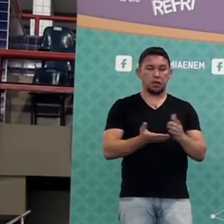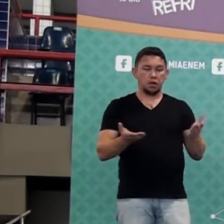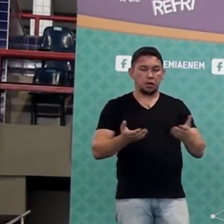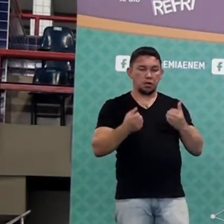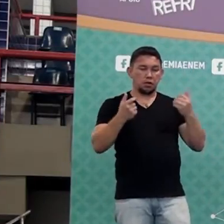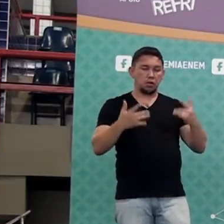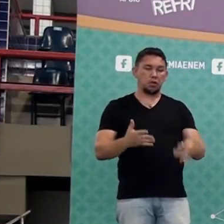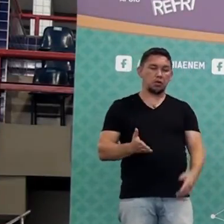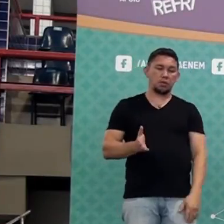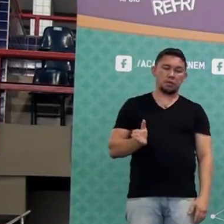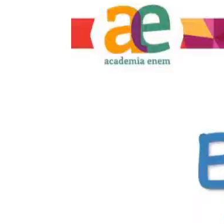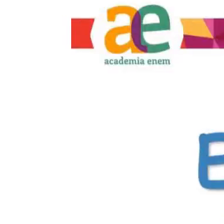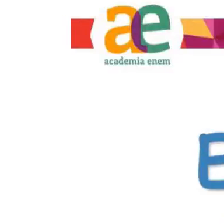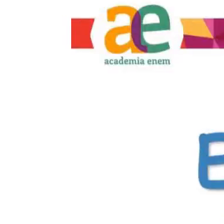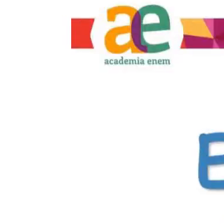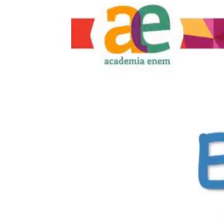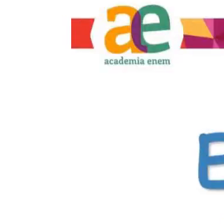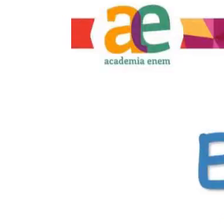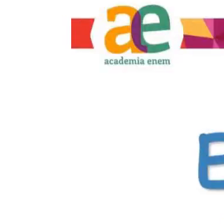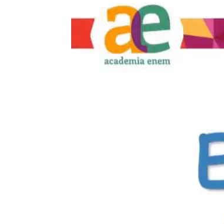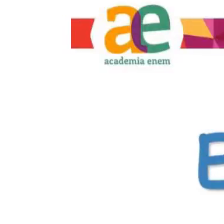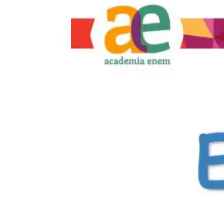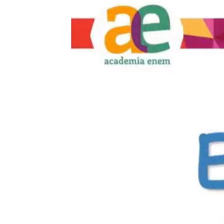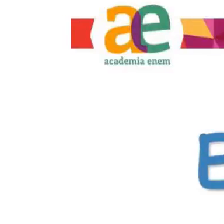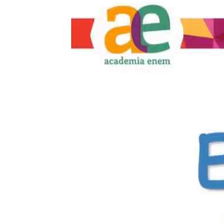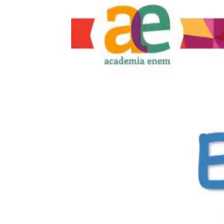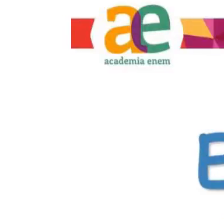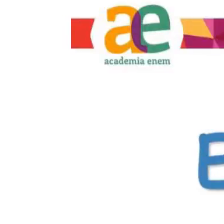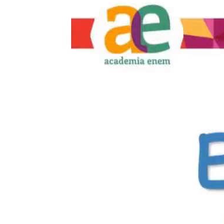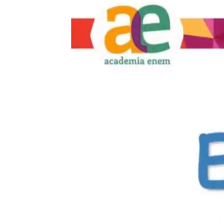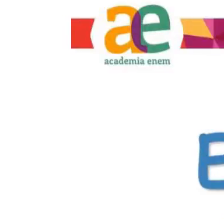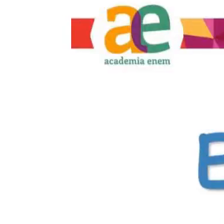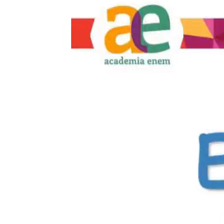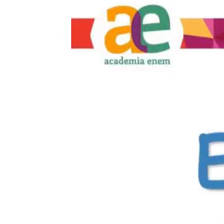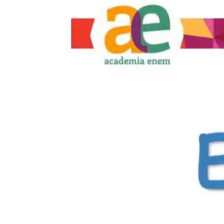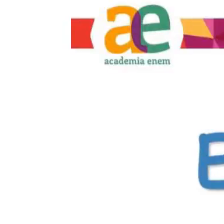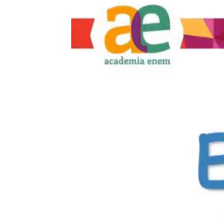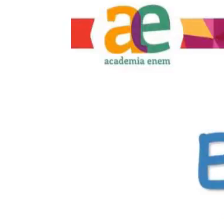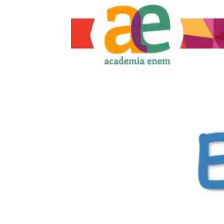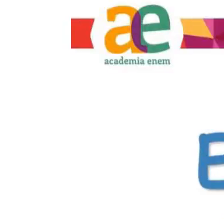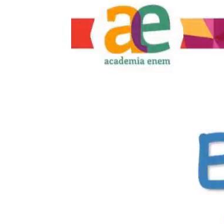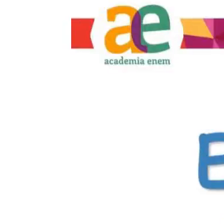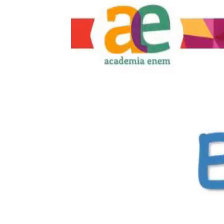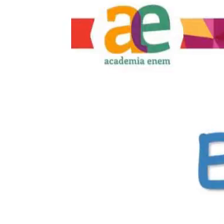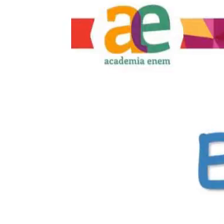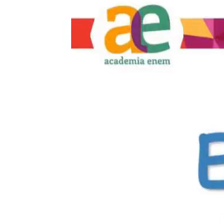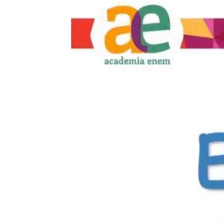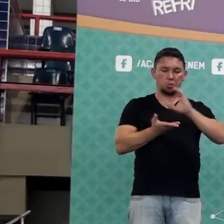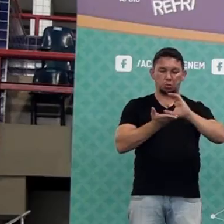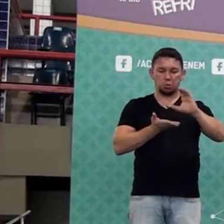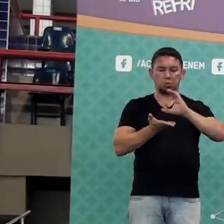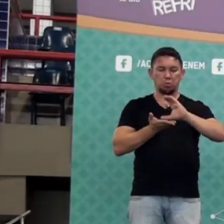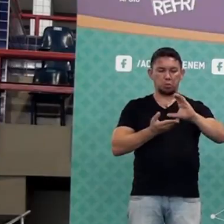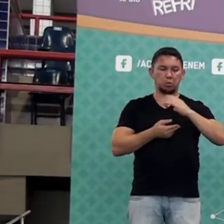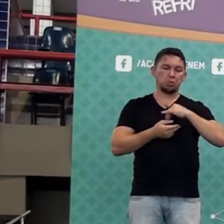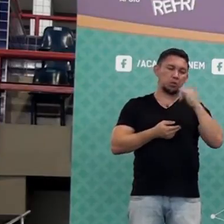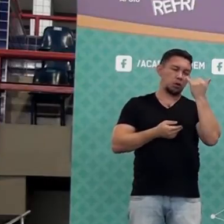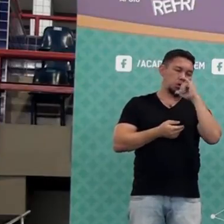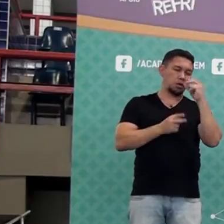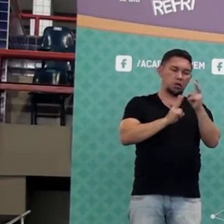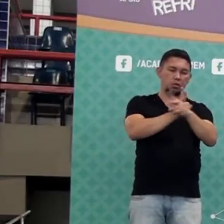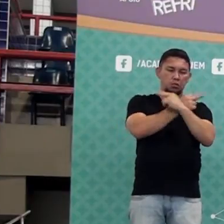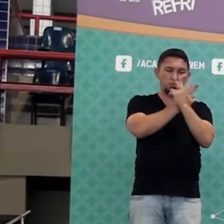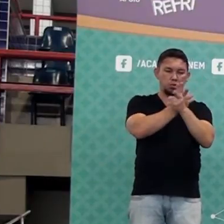é energia eólica, tá? O Brasil está crescendo muito no investimento na produção de energia